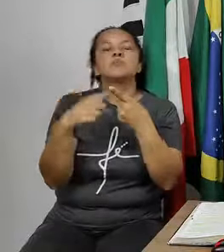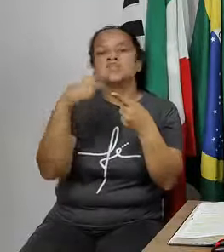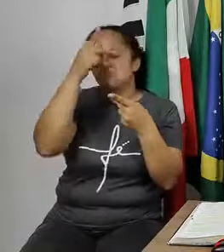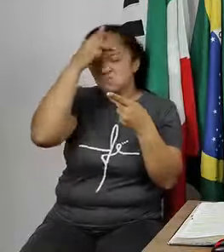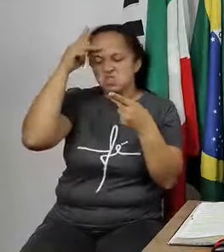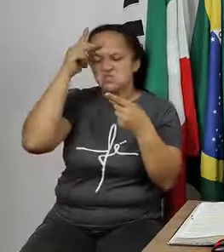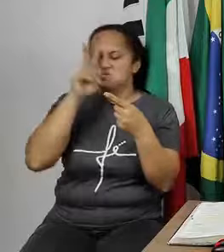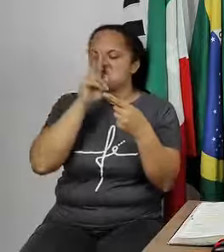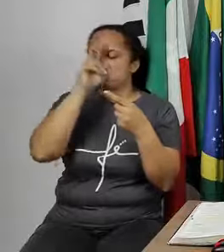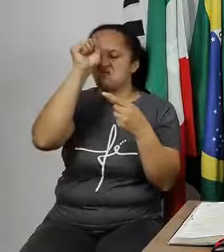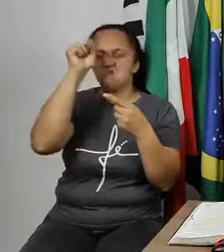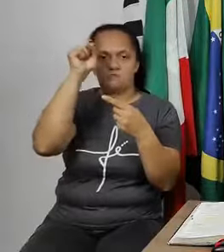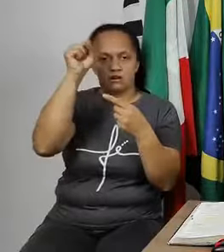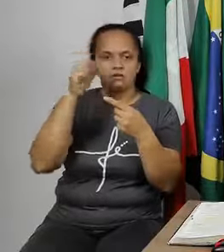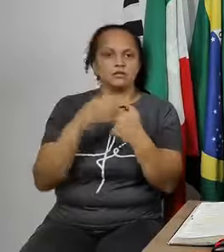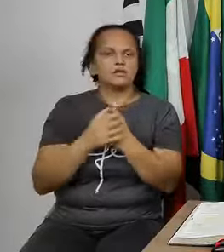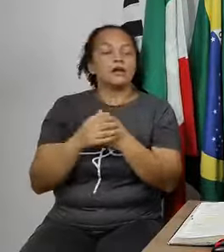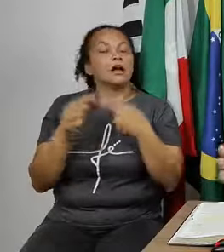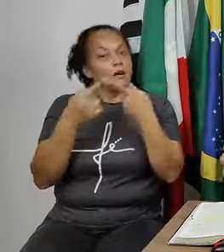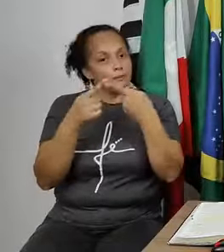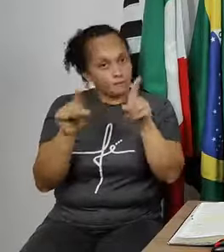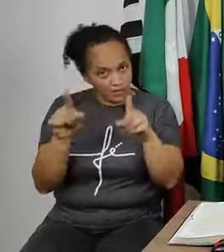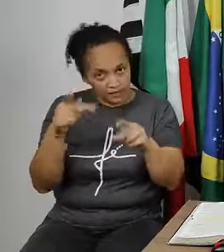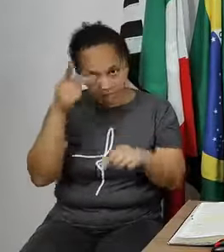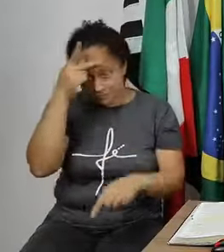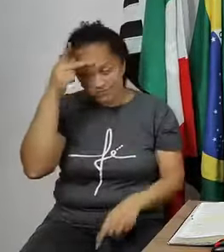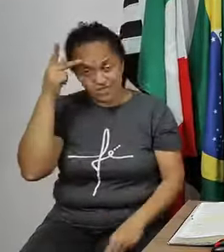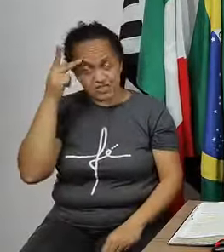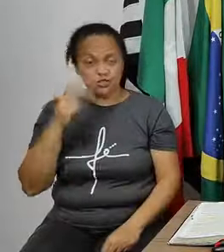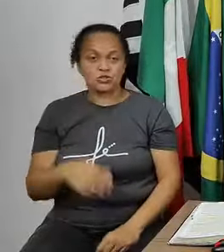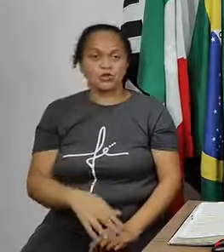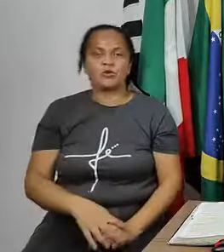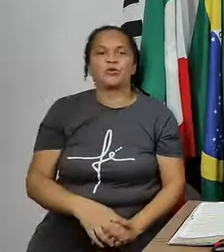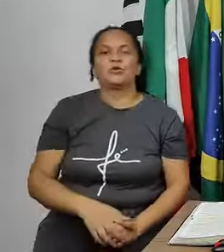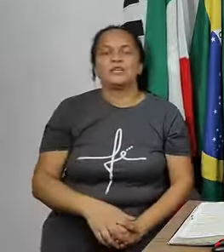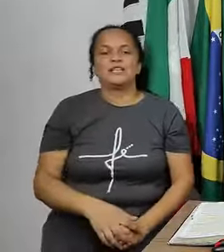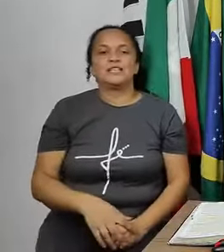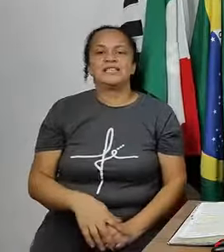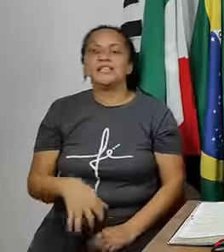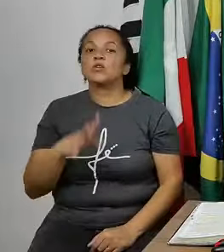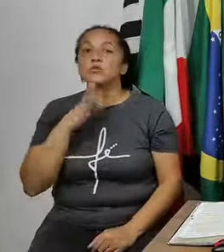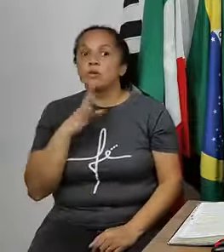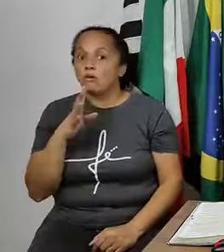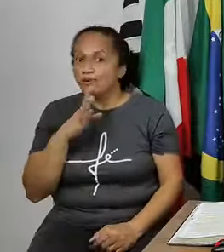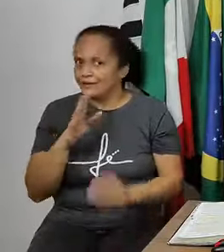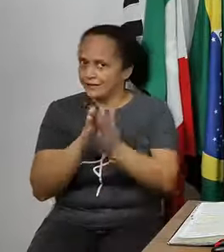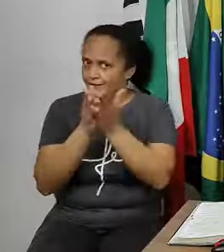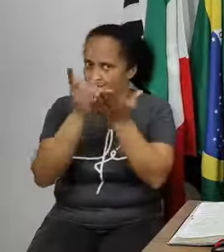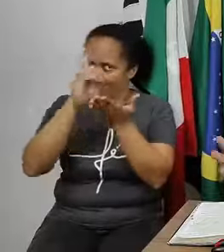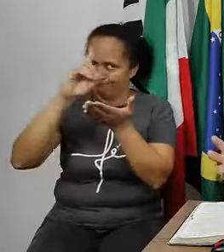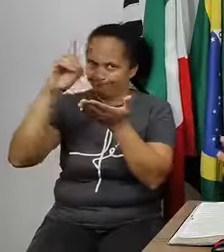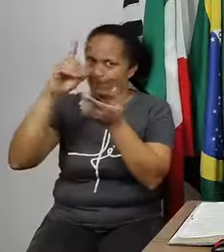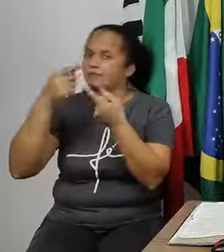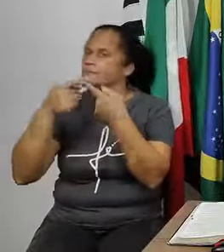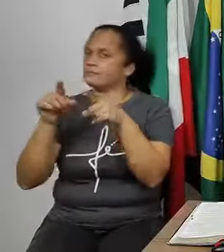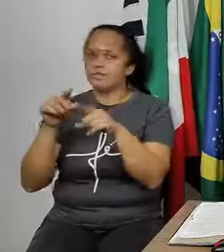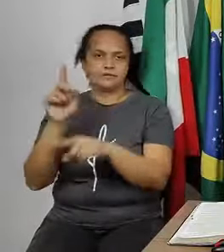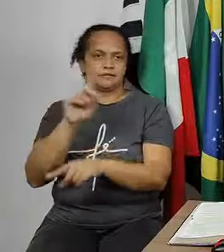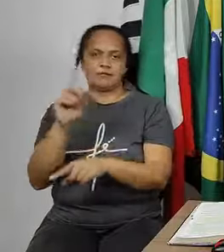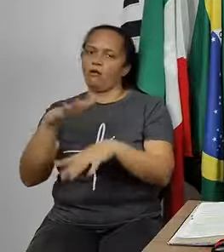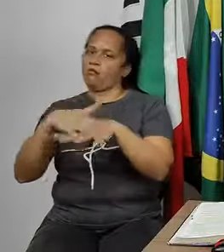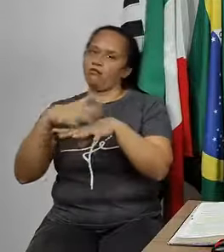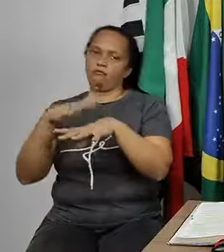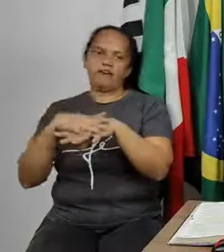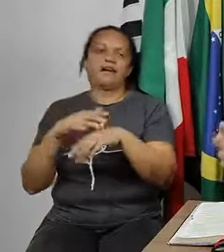não pratica é semelhante a um homem que edificou uma casa sobre a terra, sem